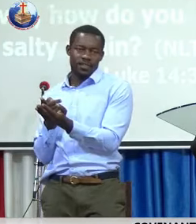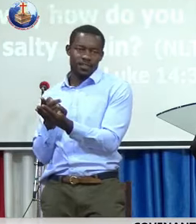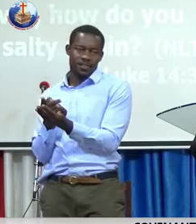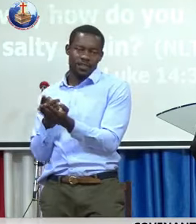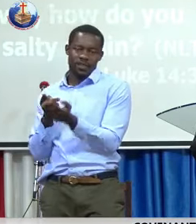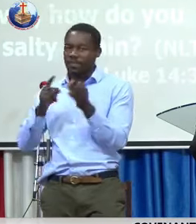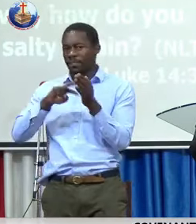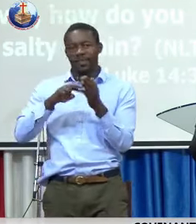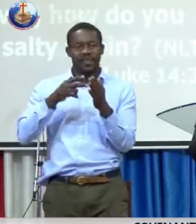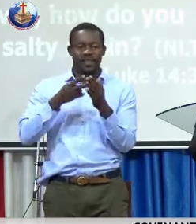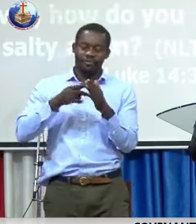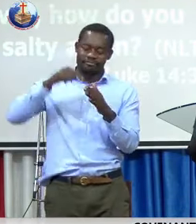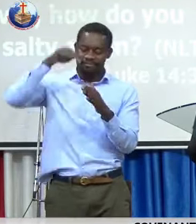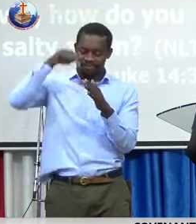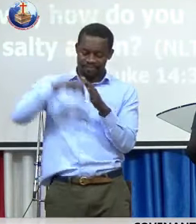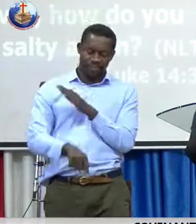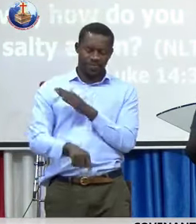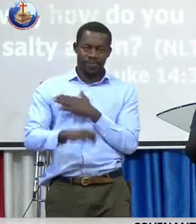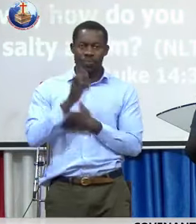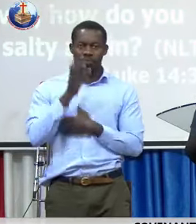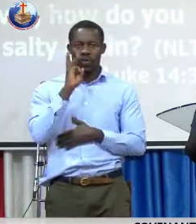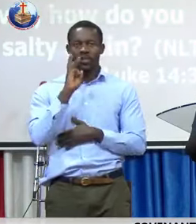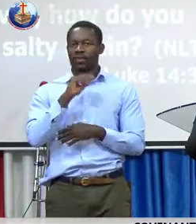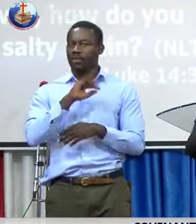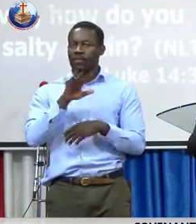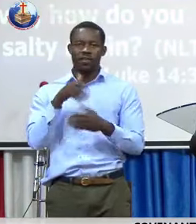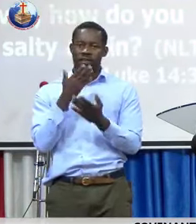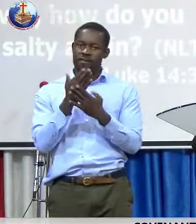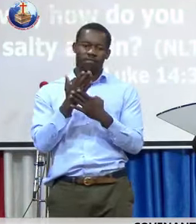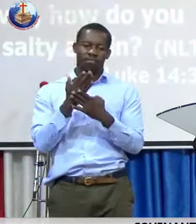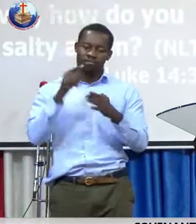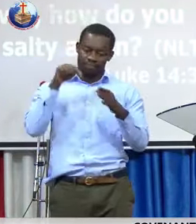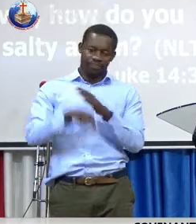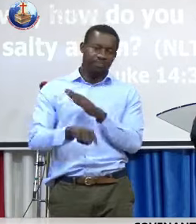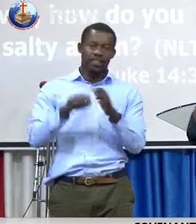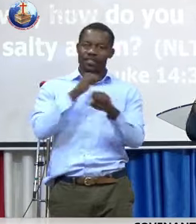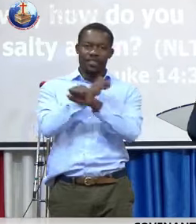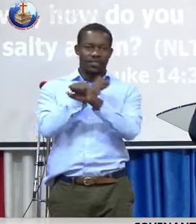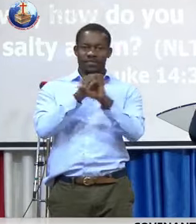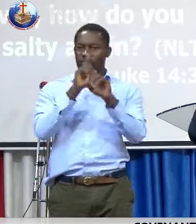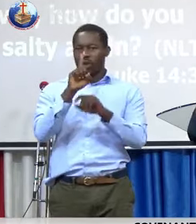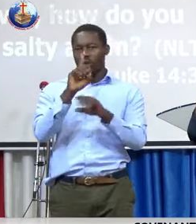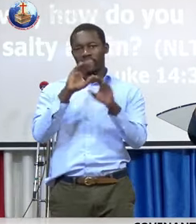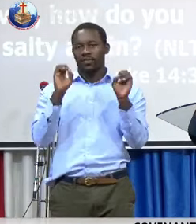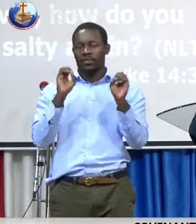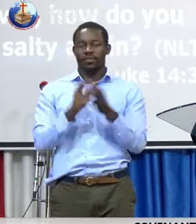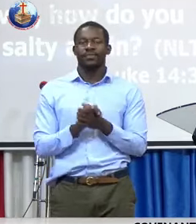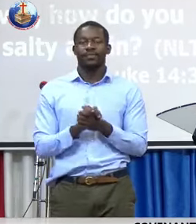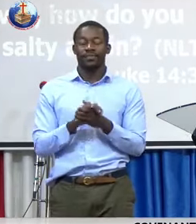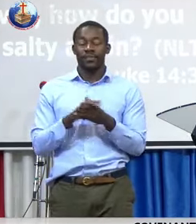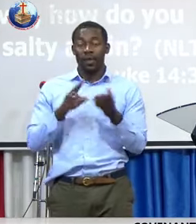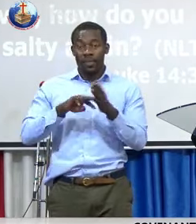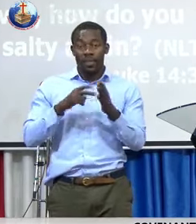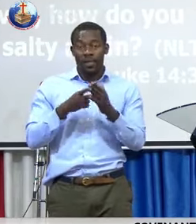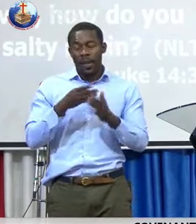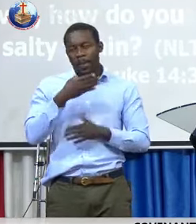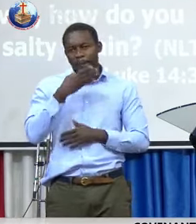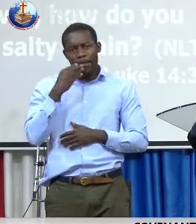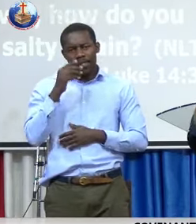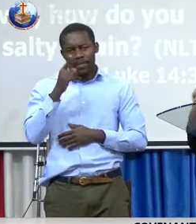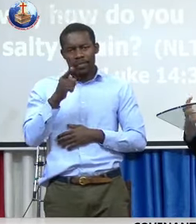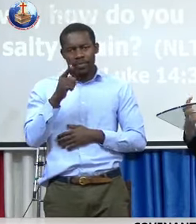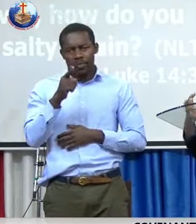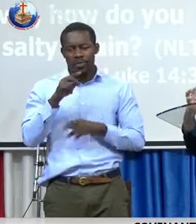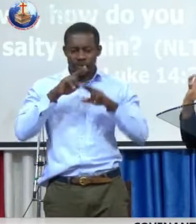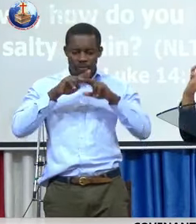we will drown and no one will be saved. Sote tutazama, hakuna atakayeokolewa. So we need to ensure that we are maintaining our saltiness.